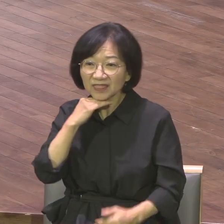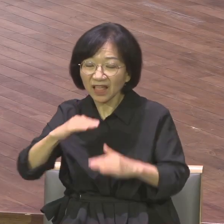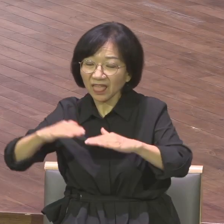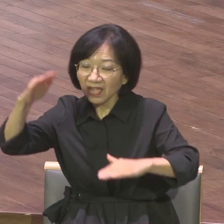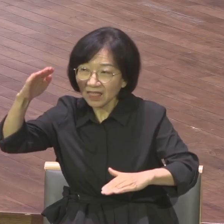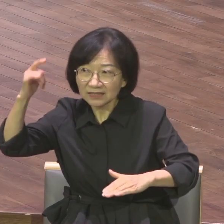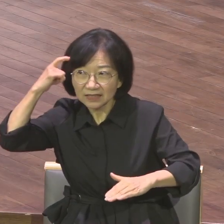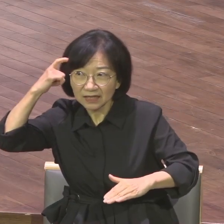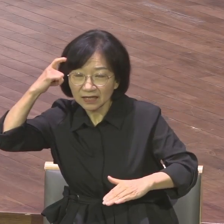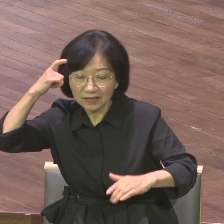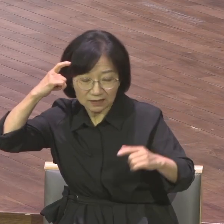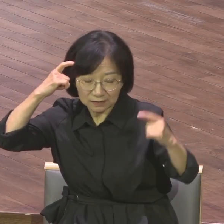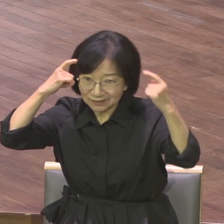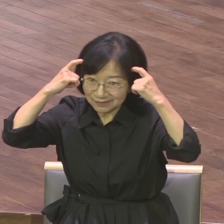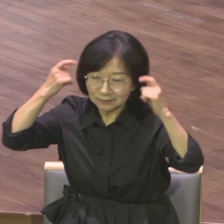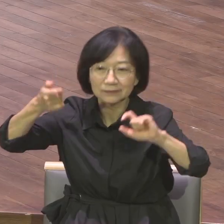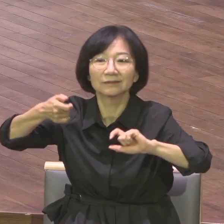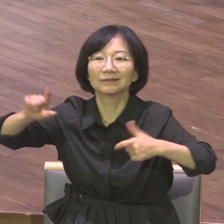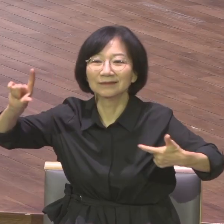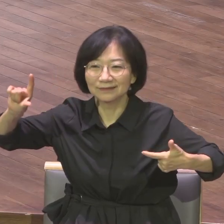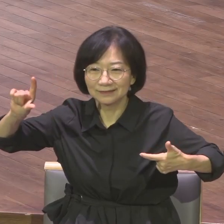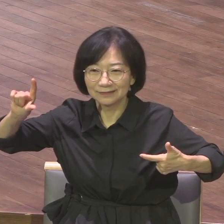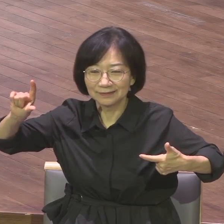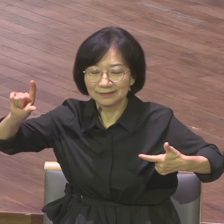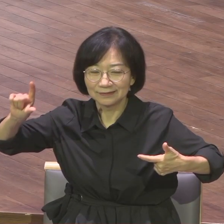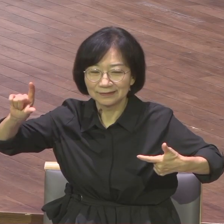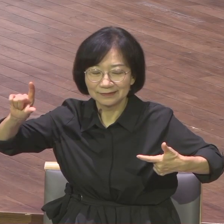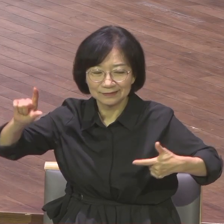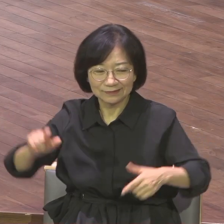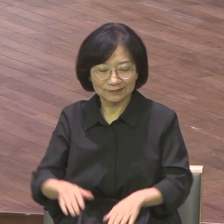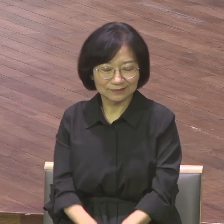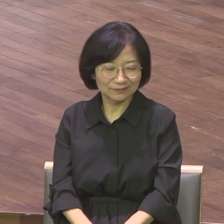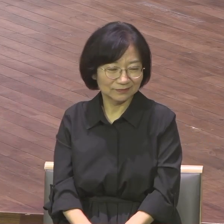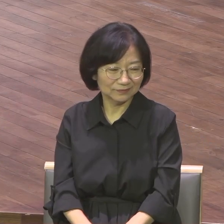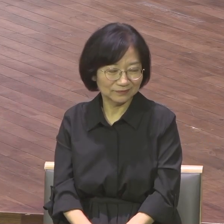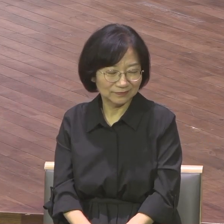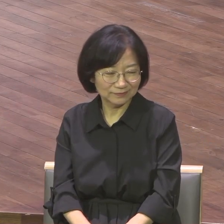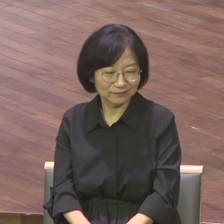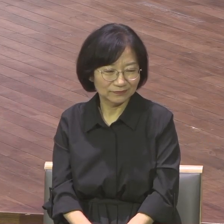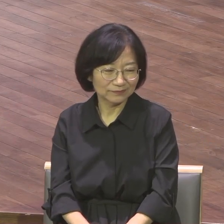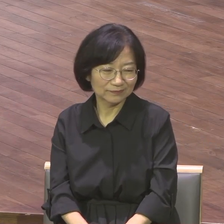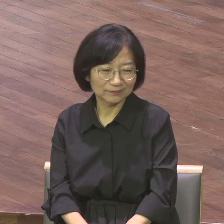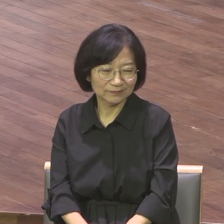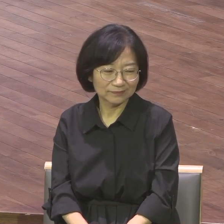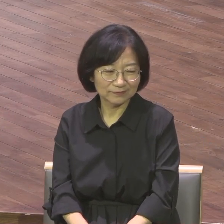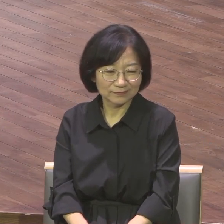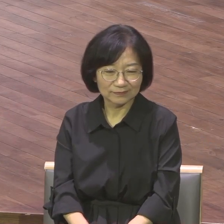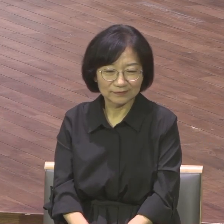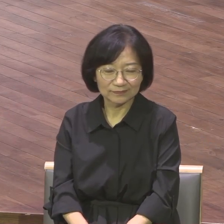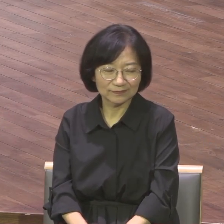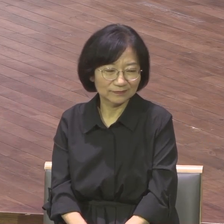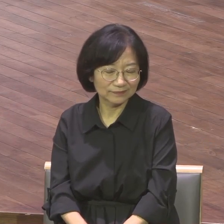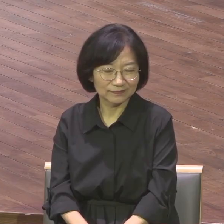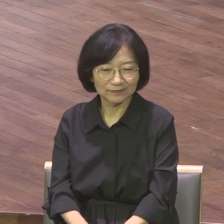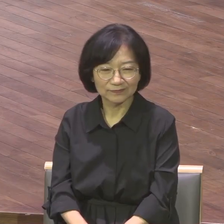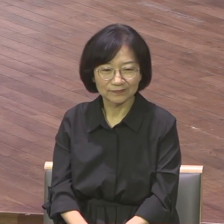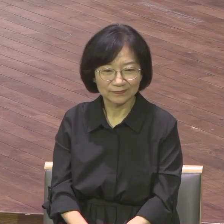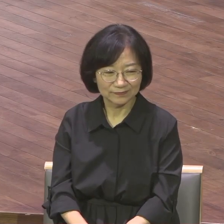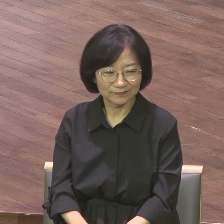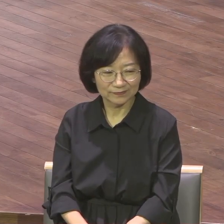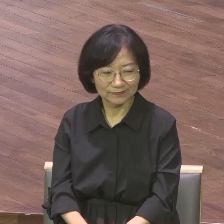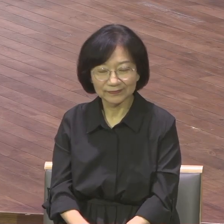서로 간의 생각 차이가 크다 이 말이죠. 이 세대 차이, 생각 차이. 그래서 한국